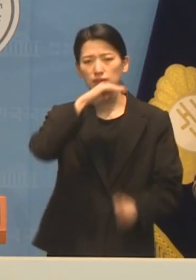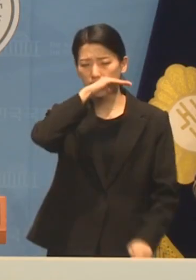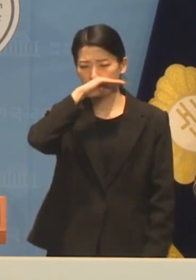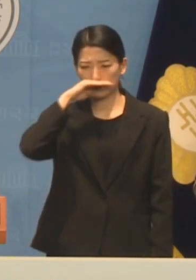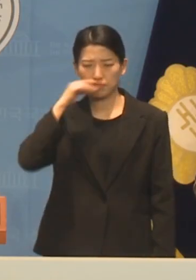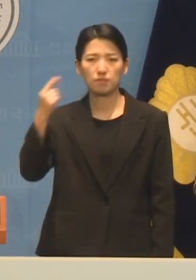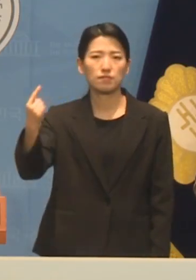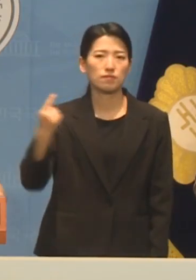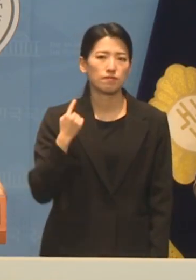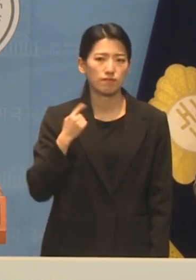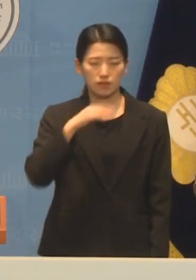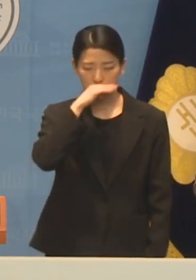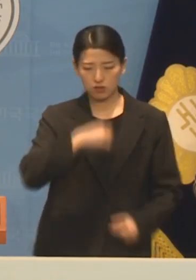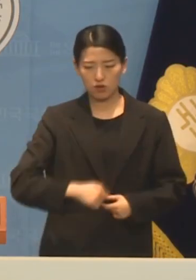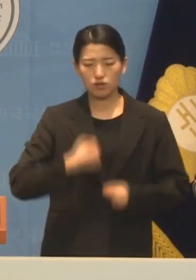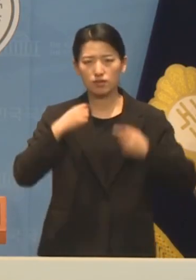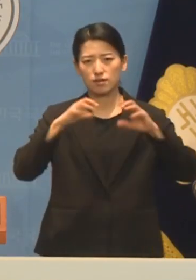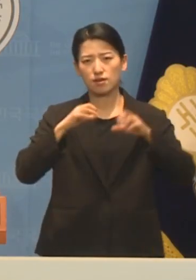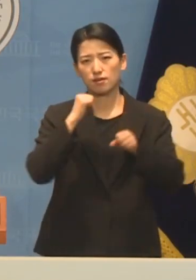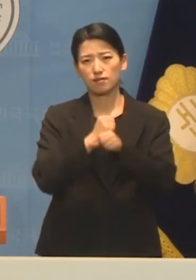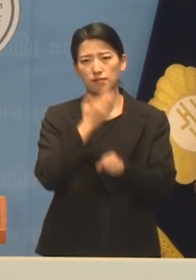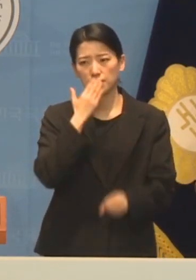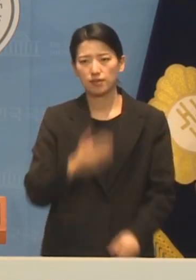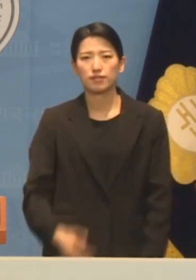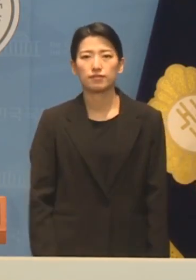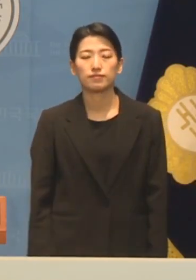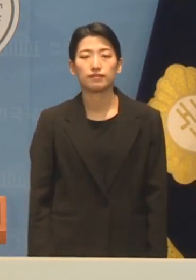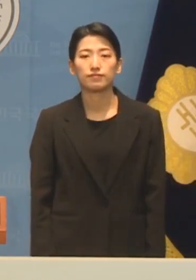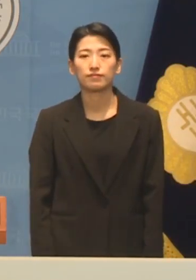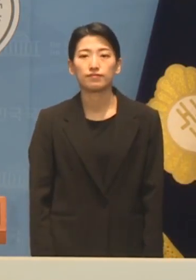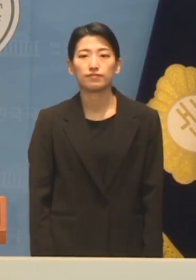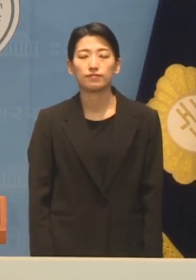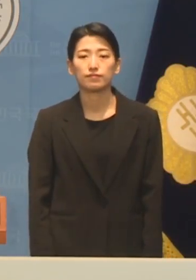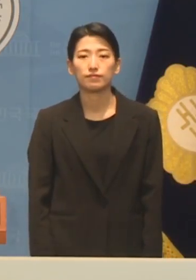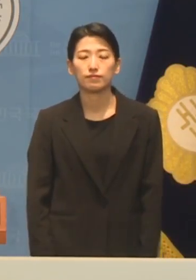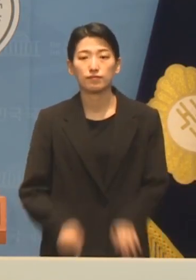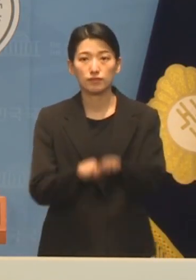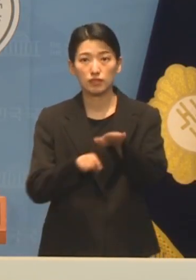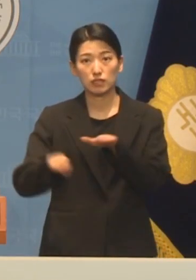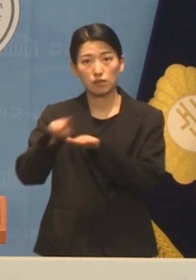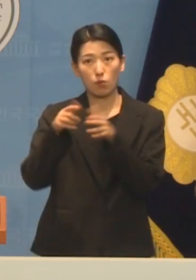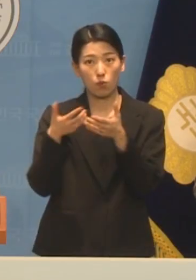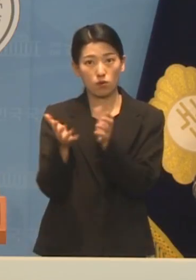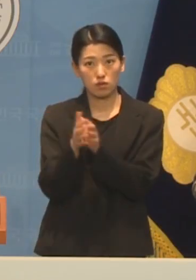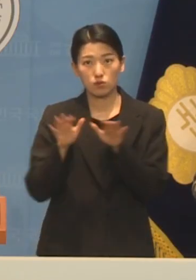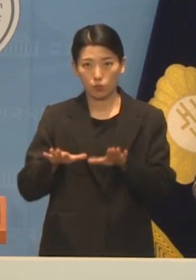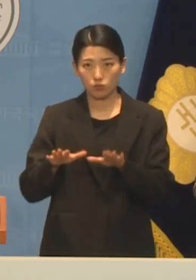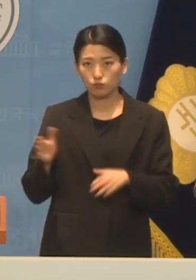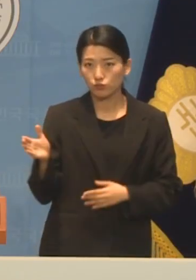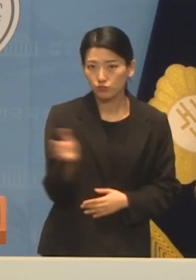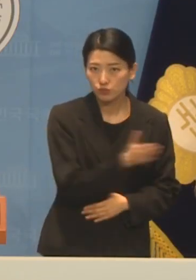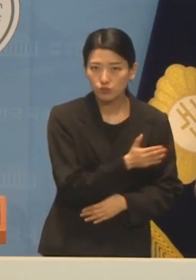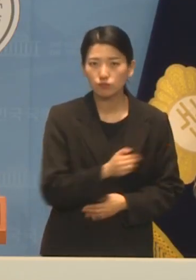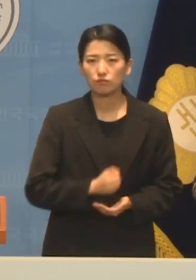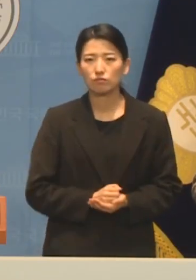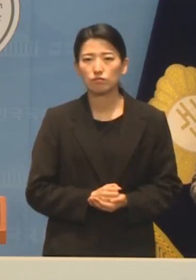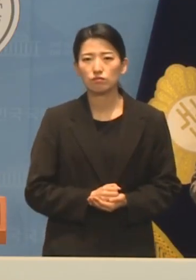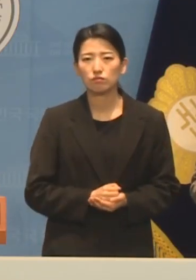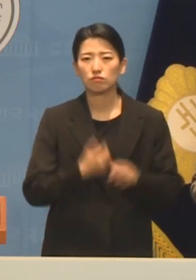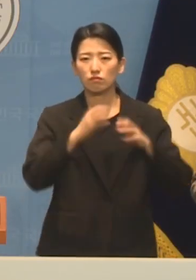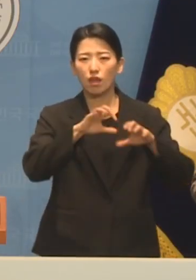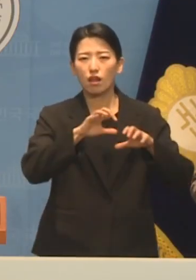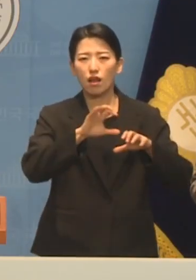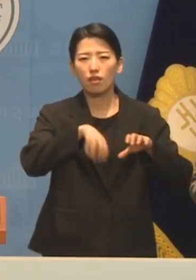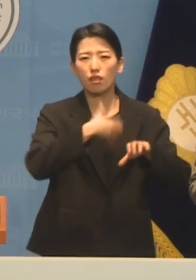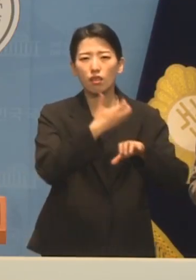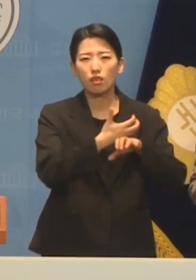대한민국을 만들기 위한 첫걸음입니다. 오늘부터 진보당은 내란 행위가 처벌과 내란 재발 방지